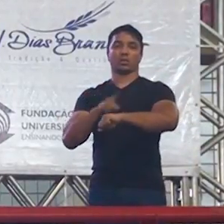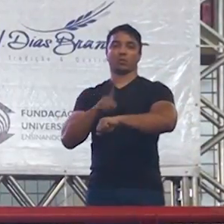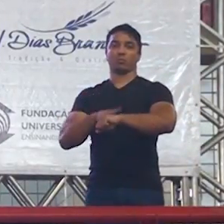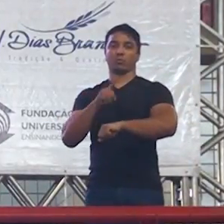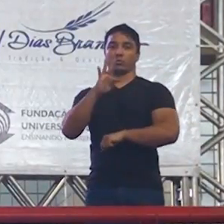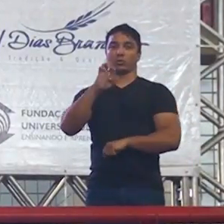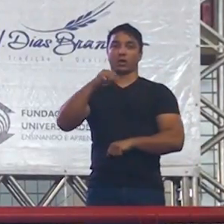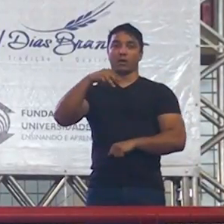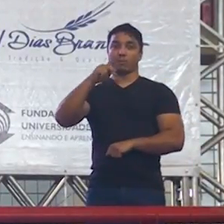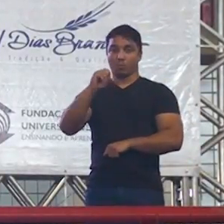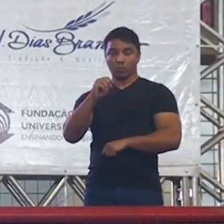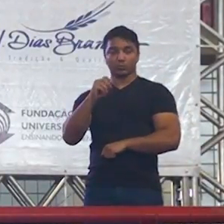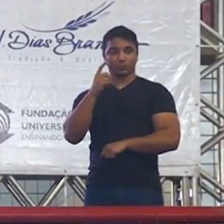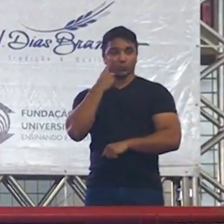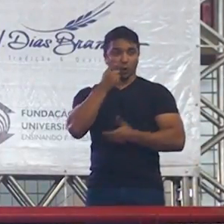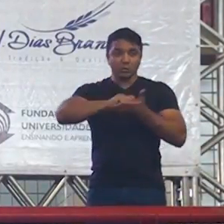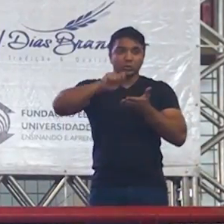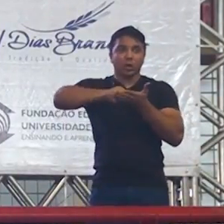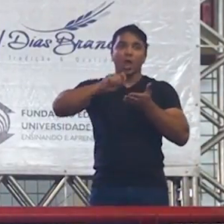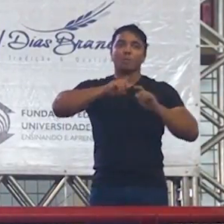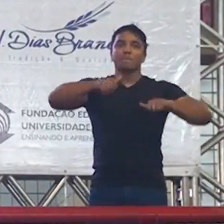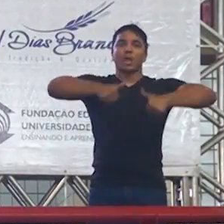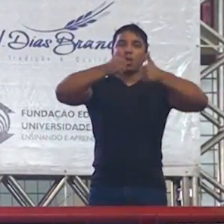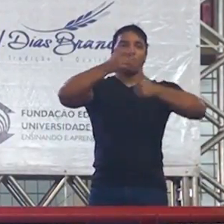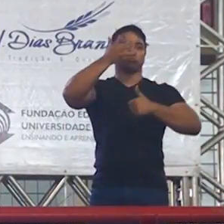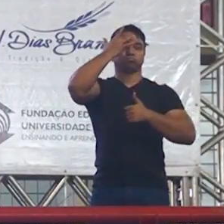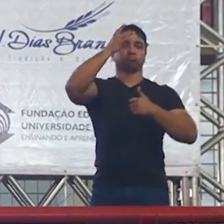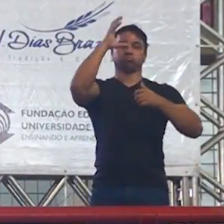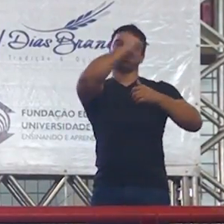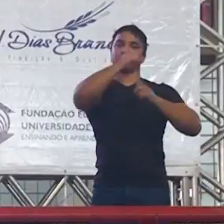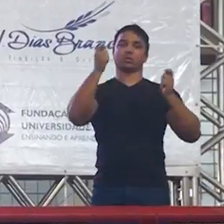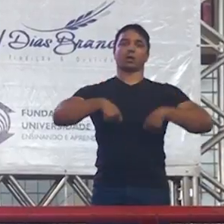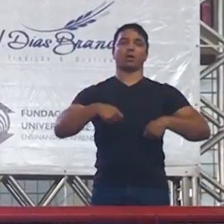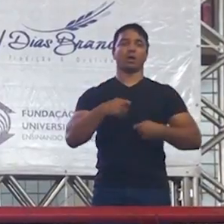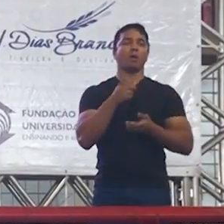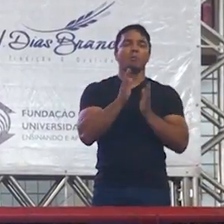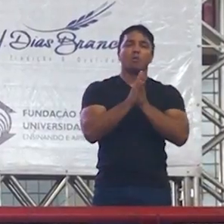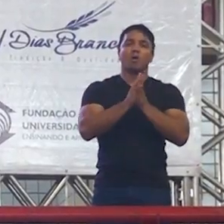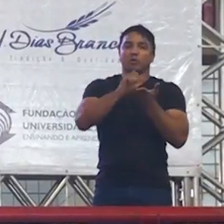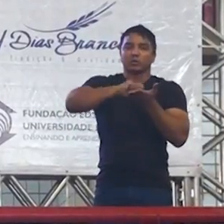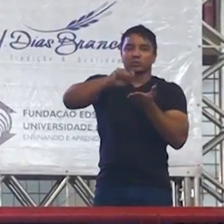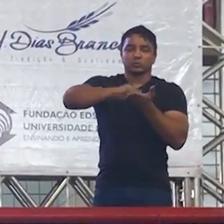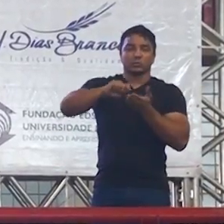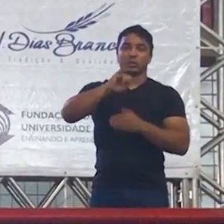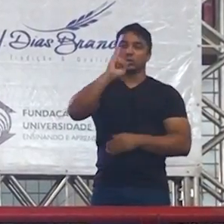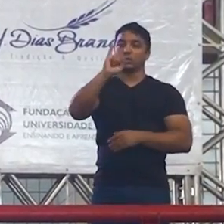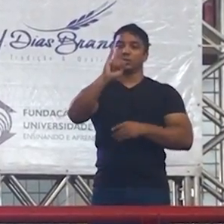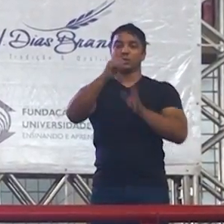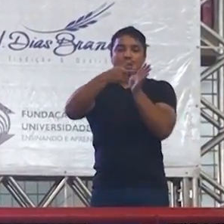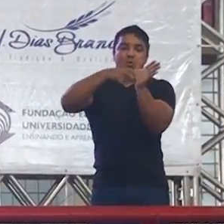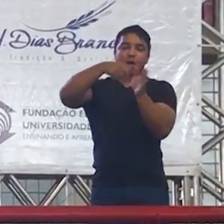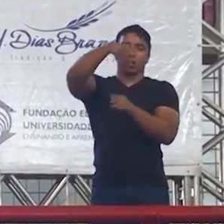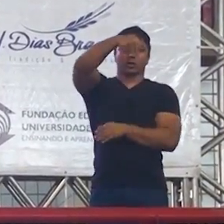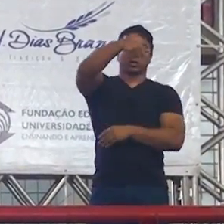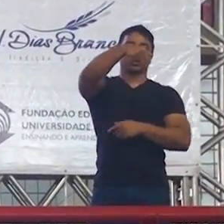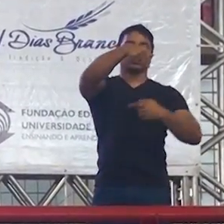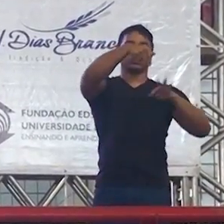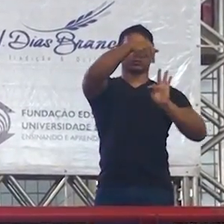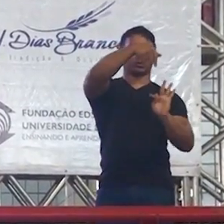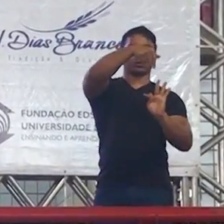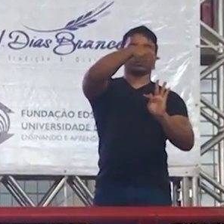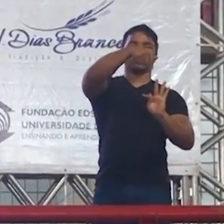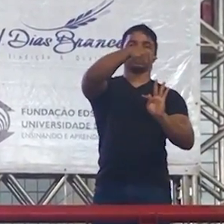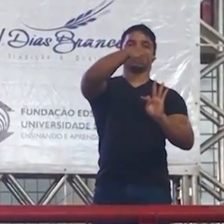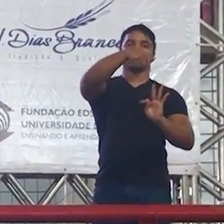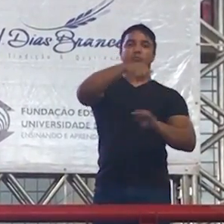quando a gente escreve, a gente aprende mais. Eu queria que, por favor, você escrevesse. I é igual a Q sobre T. Todo